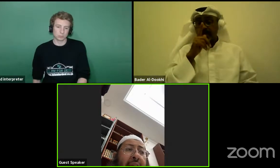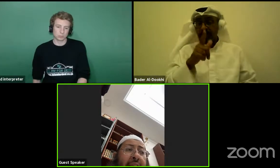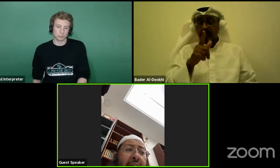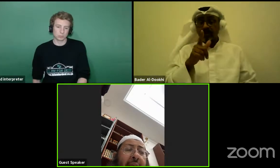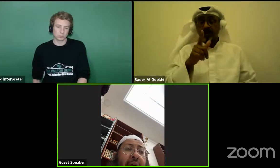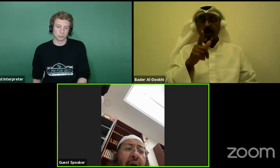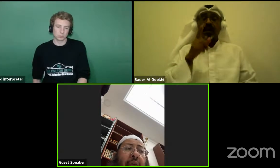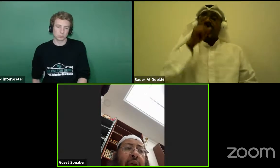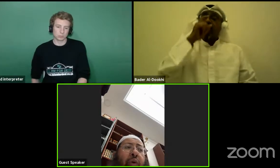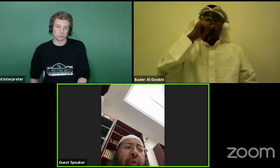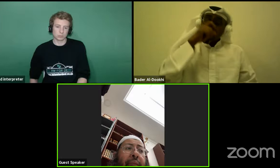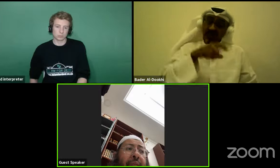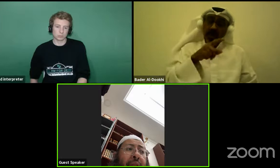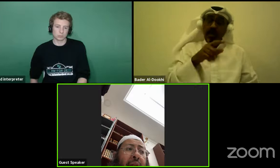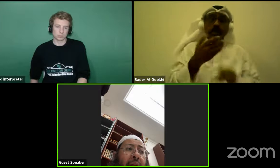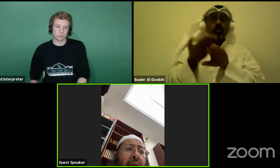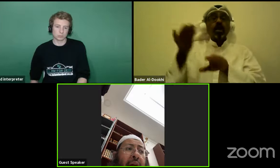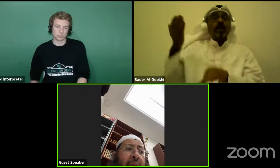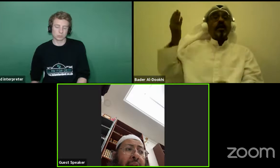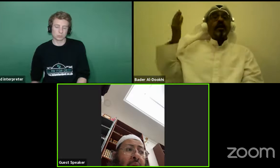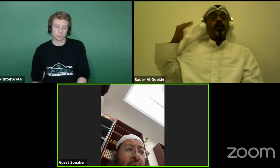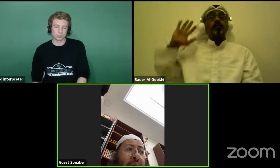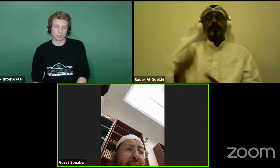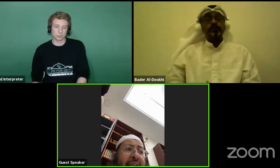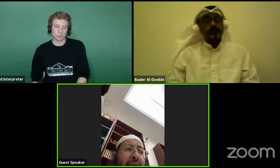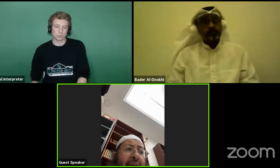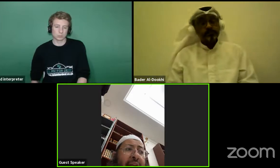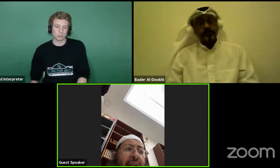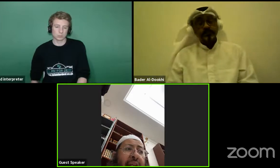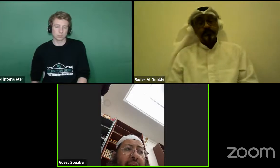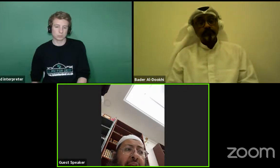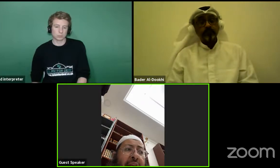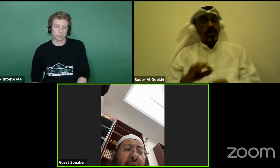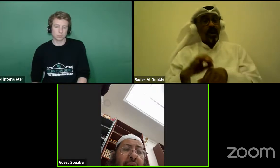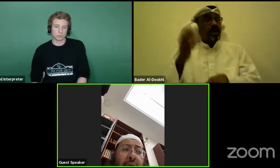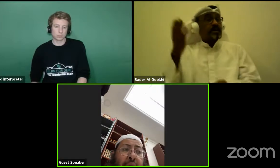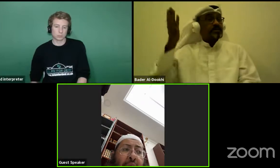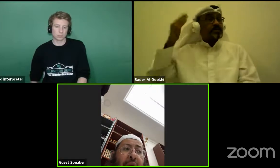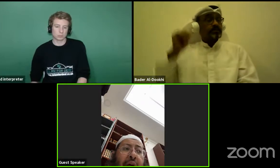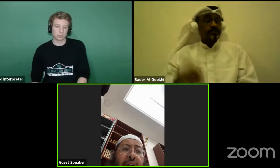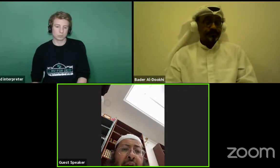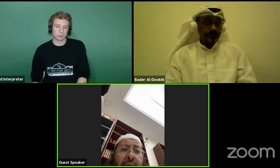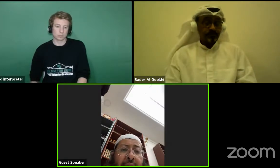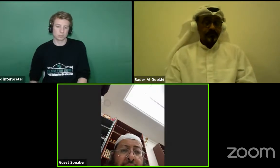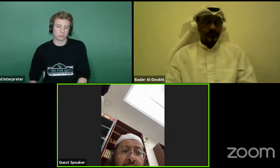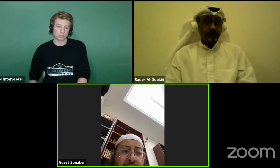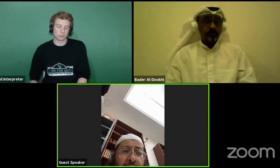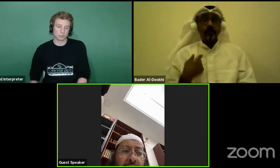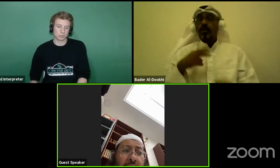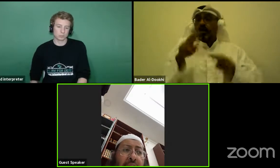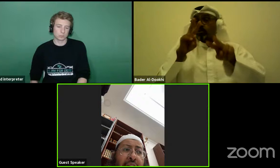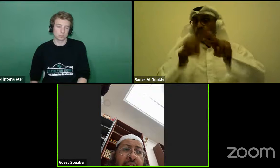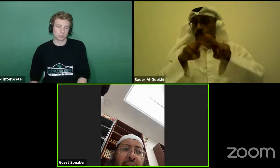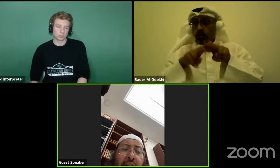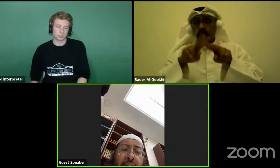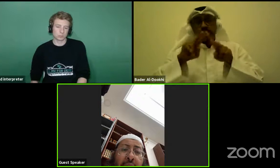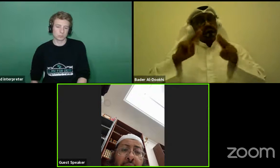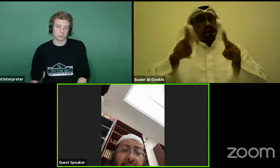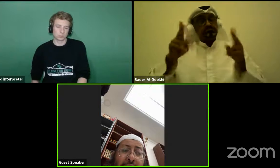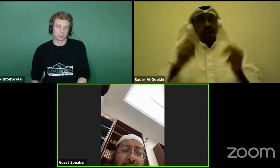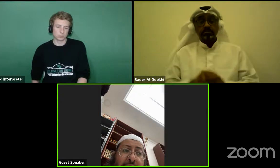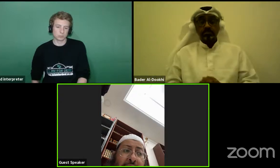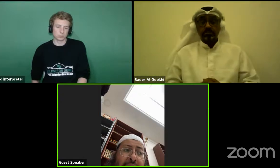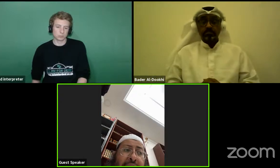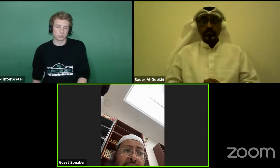على الذين من قبلكم، أي من الأمم السابقين من اليهود وغيرهم، فقد فرض